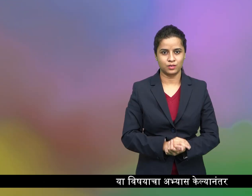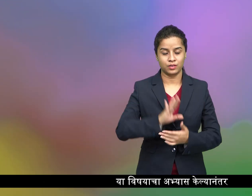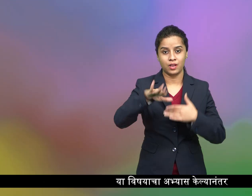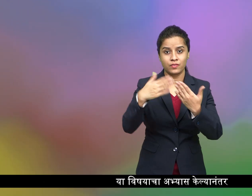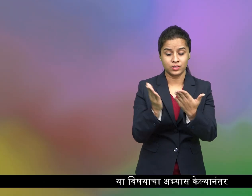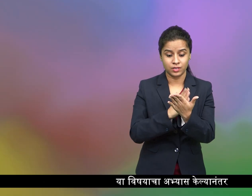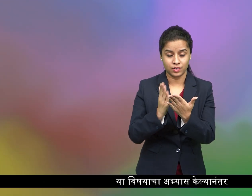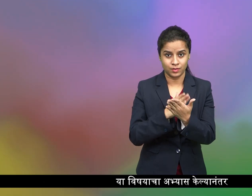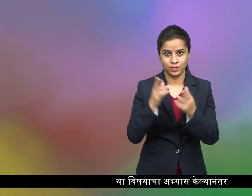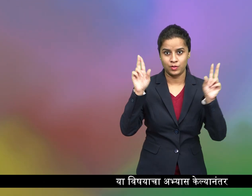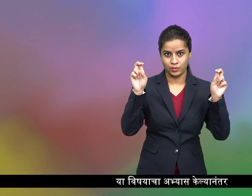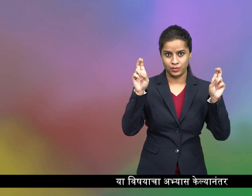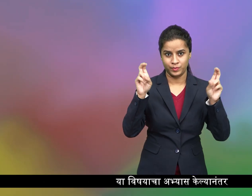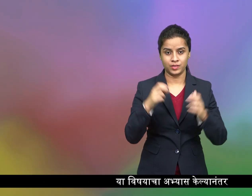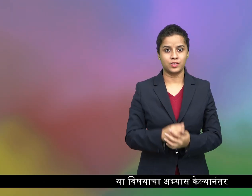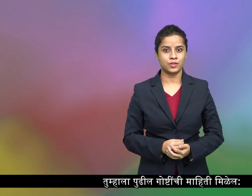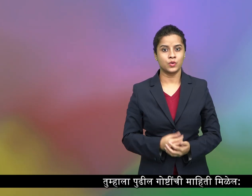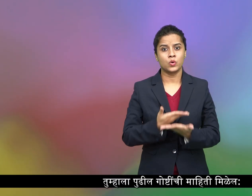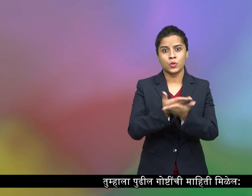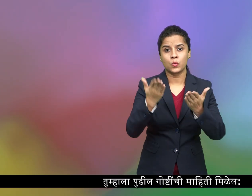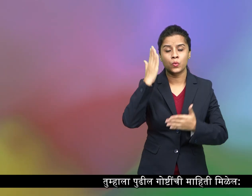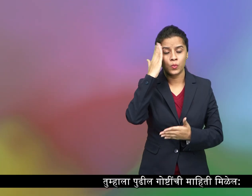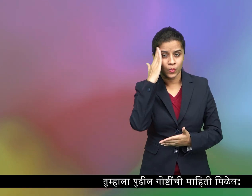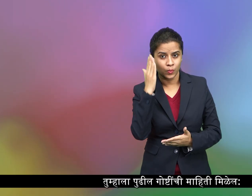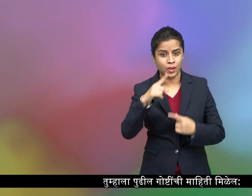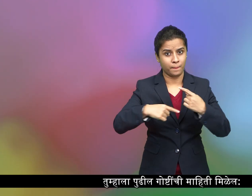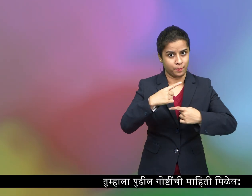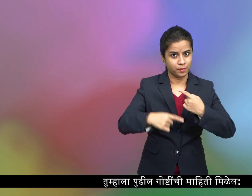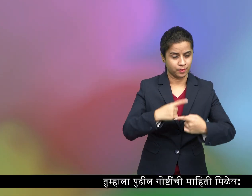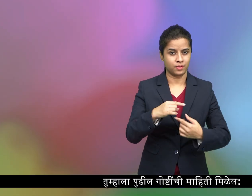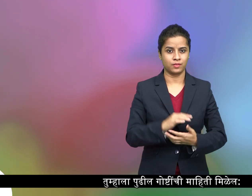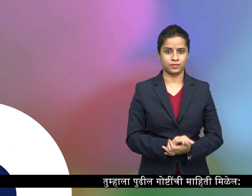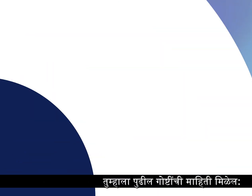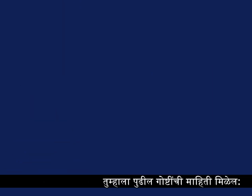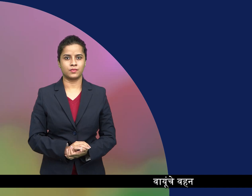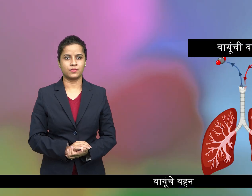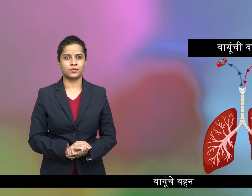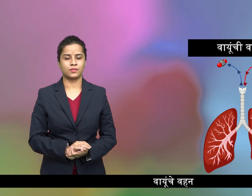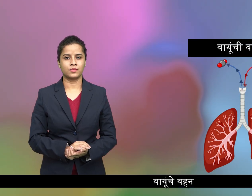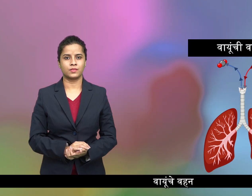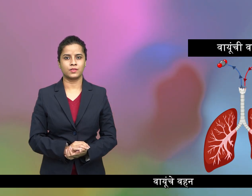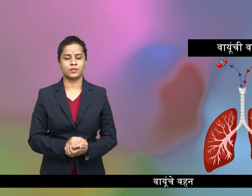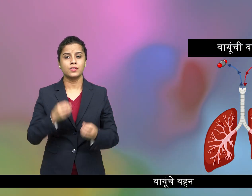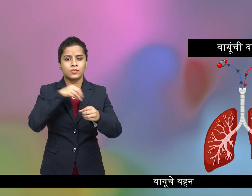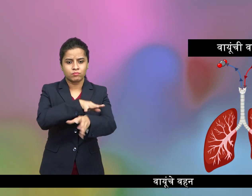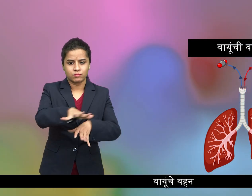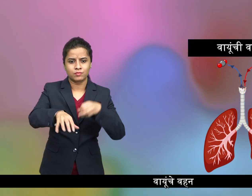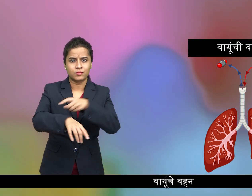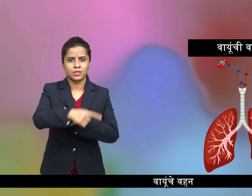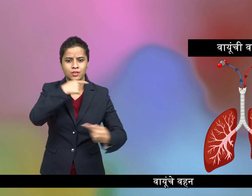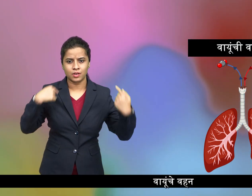या विषयाचा अभ्यास केल्यानंतर तुम्हाला पुढील गोष्टींची माहिती मिळेल. वायूंचे वहन